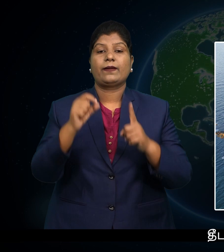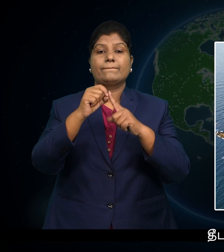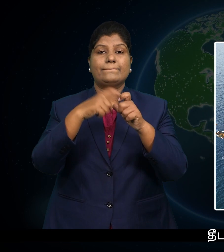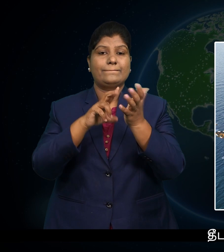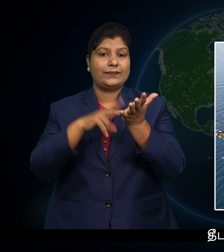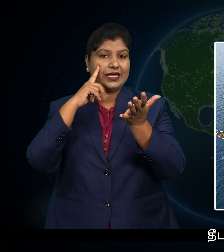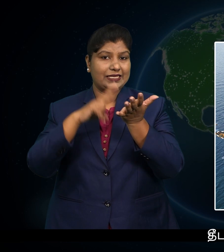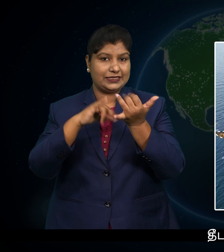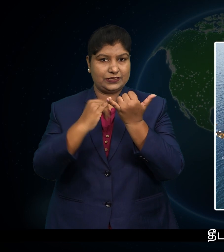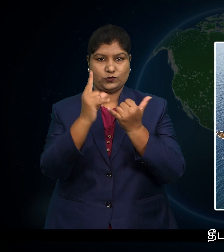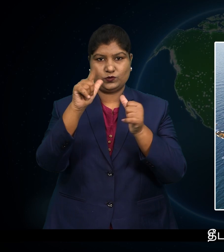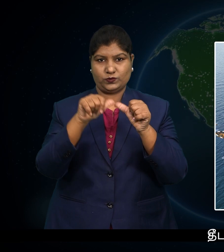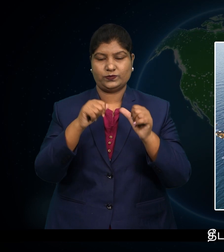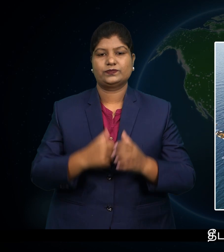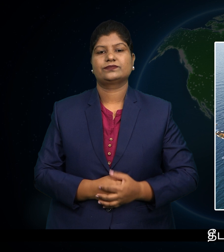தீபகற்பம்.